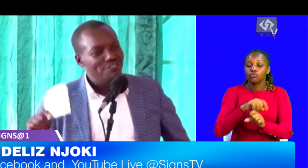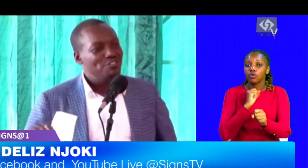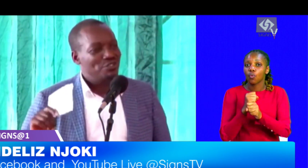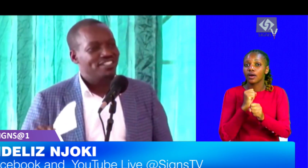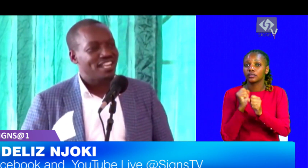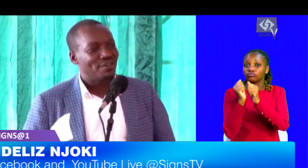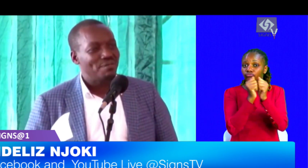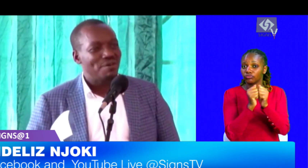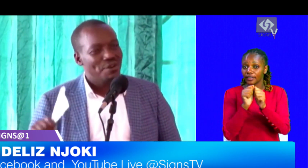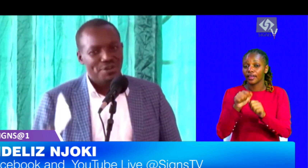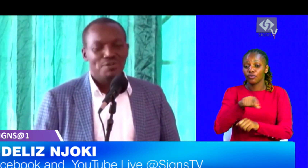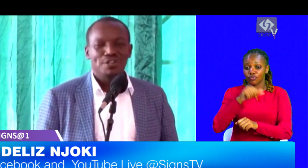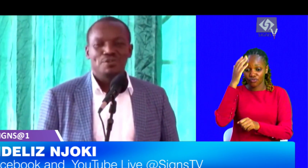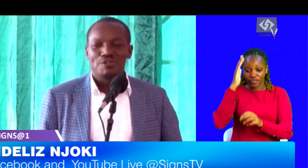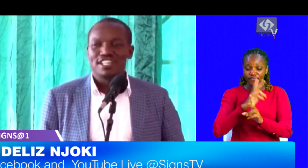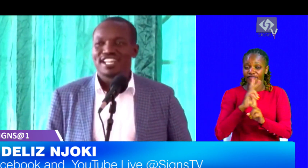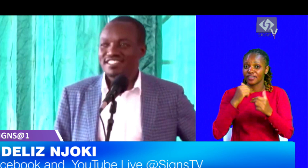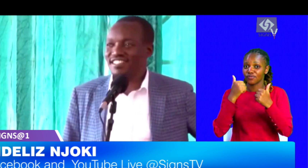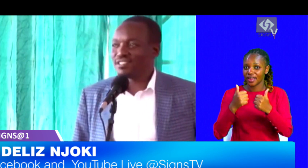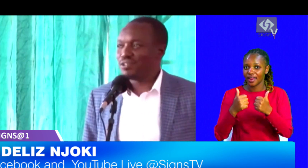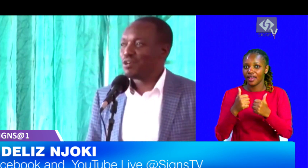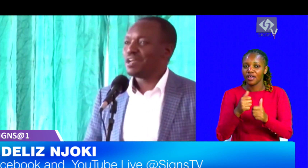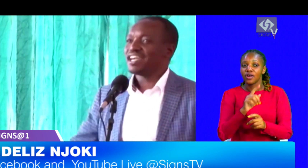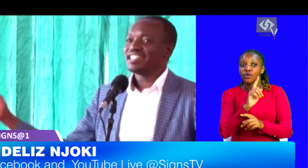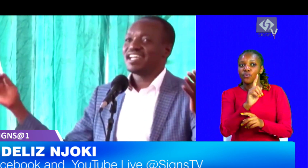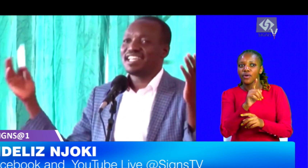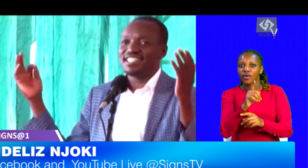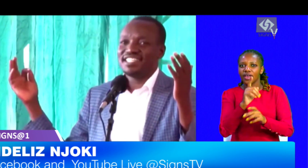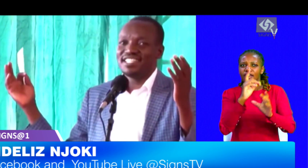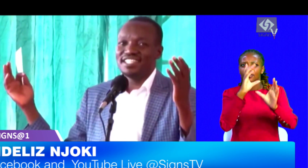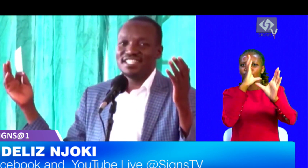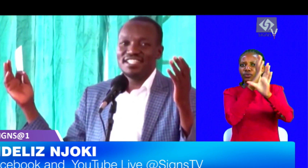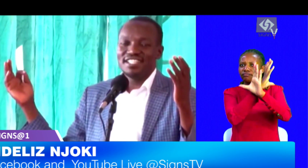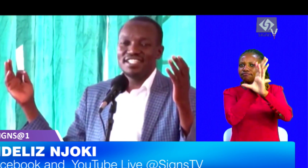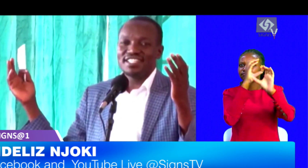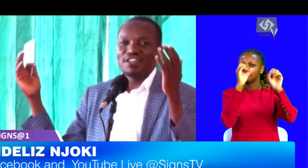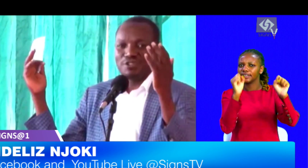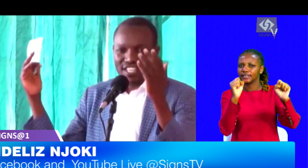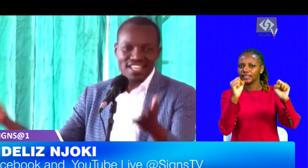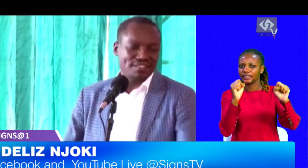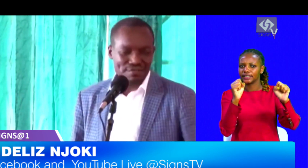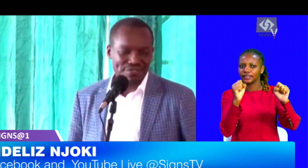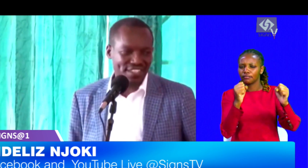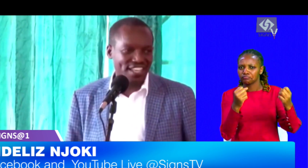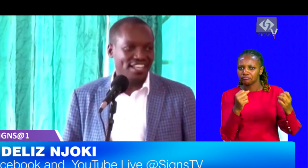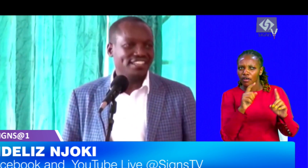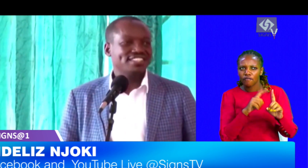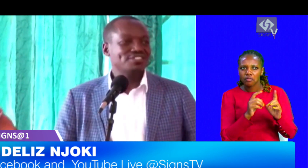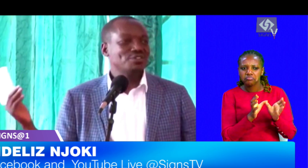najua vizuri sana kwamba wewe ulikuwa ni rais, uligombea katika kiti cha UDA, na sisi